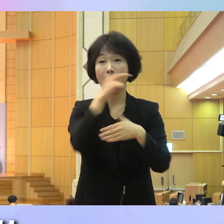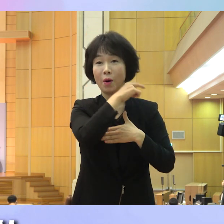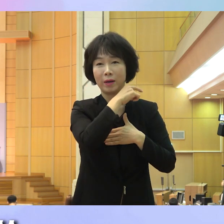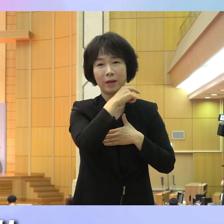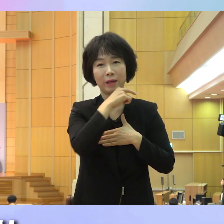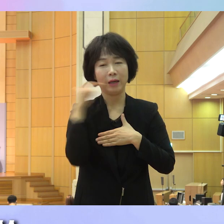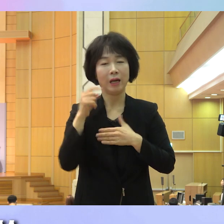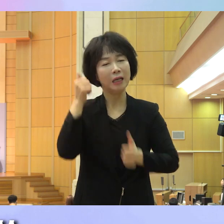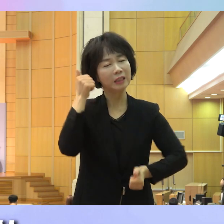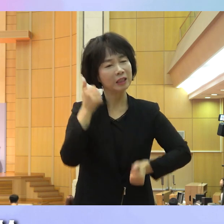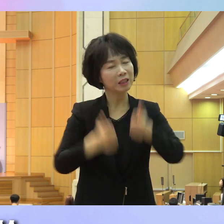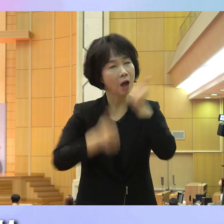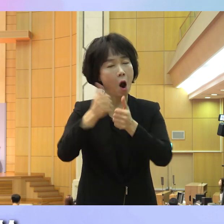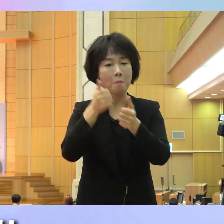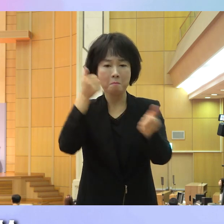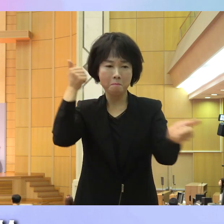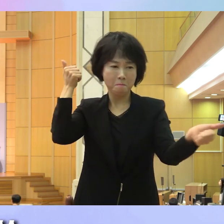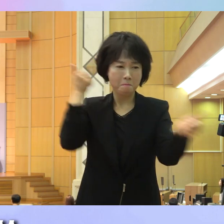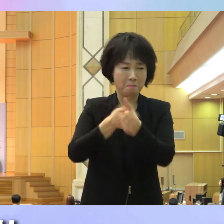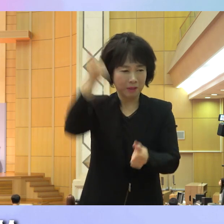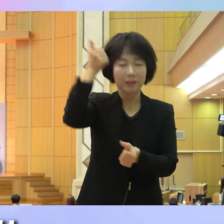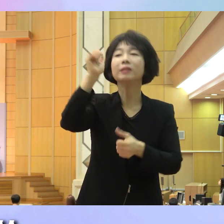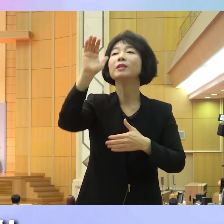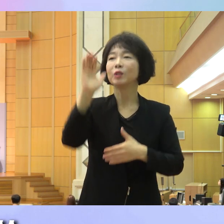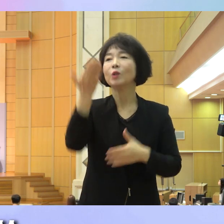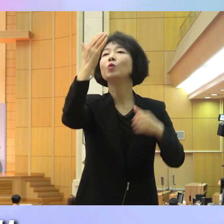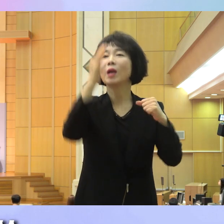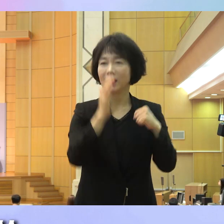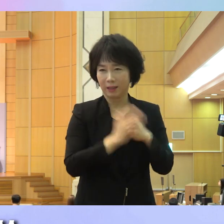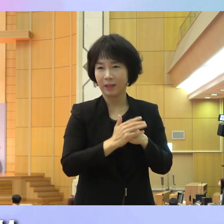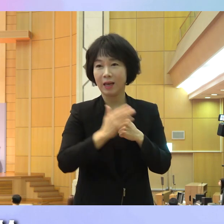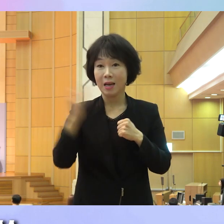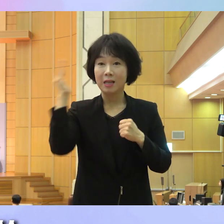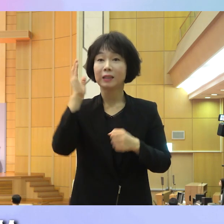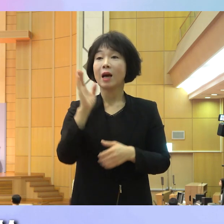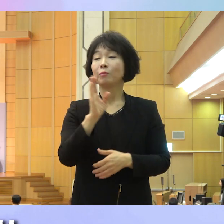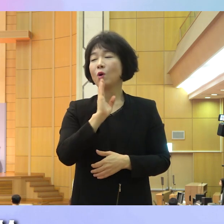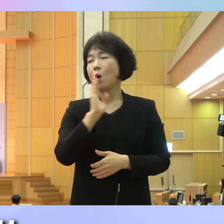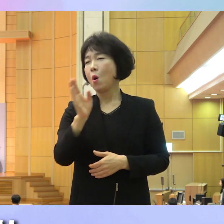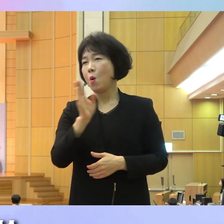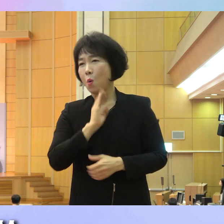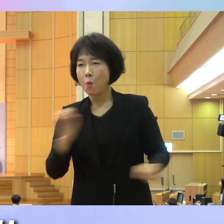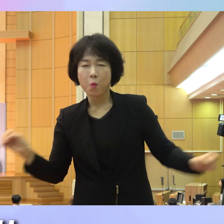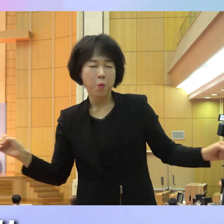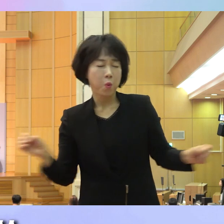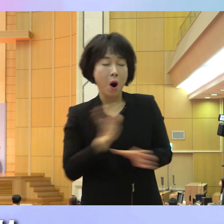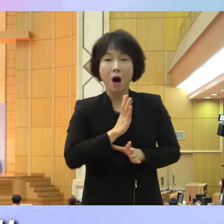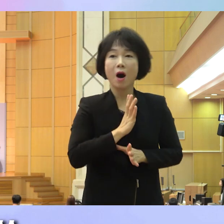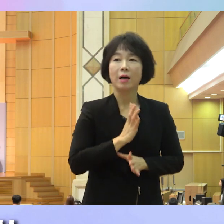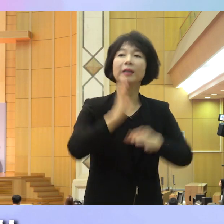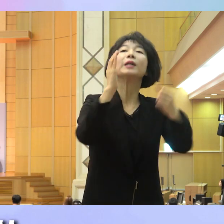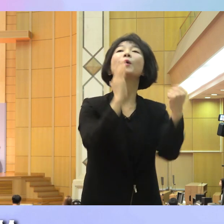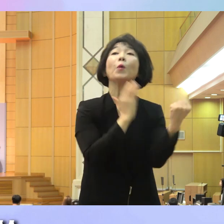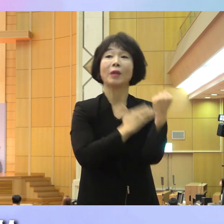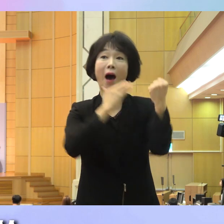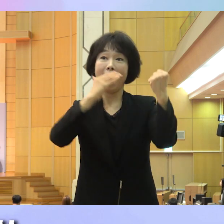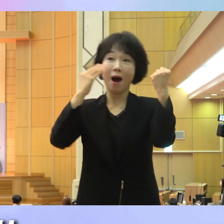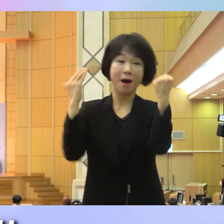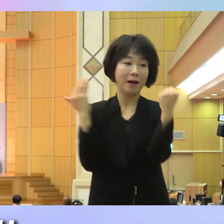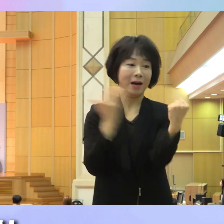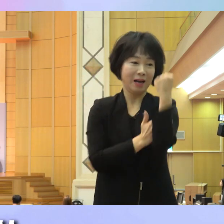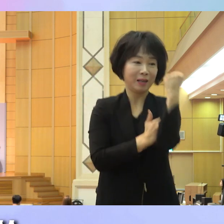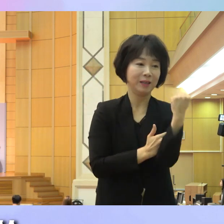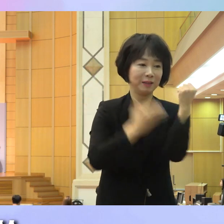보혈, 시험을 이기는 승리되니 참 놀라운 육체적 욕을 이길